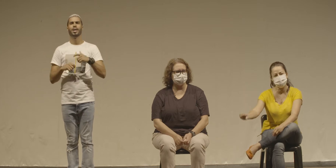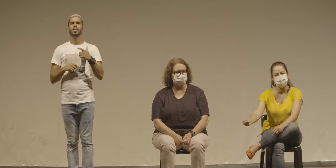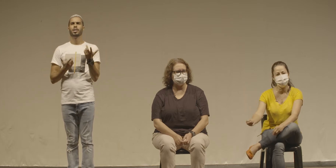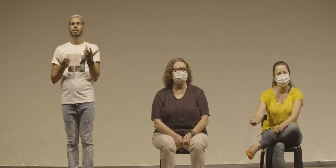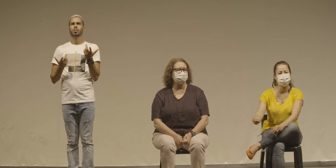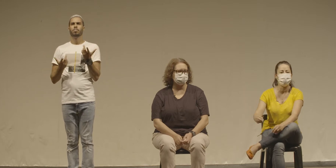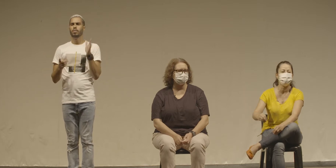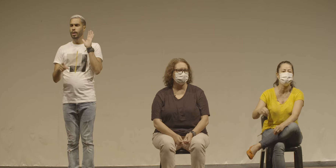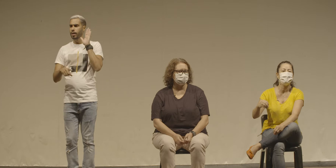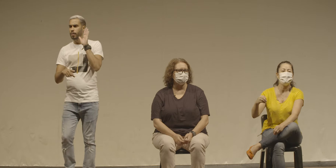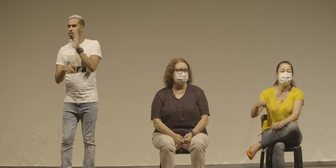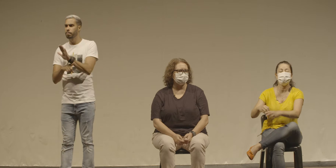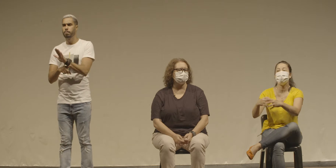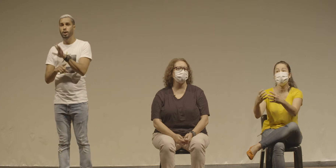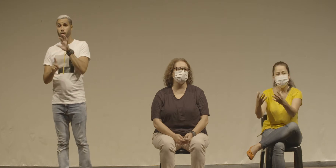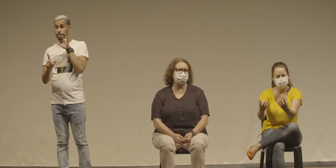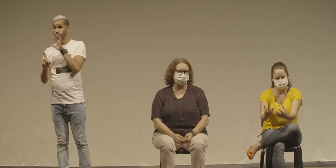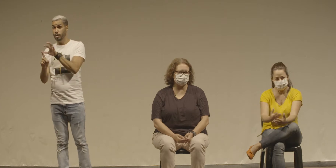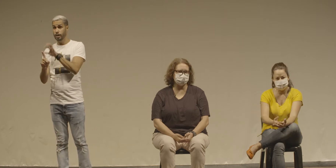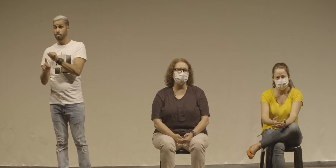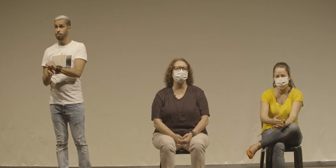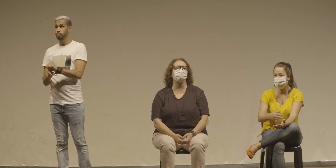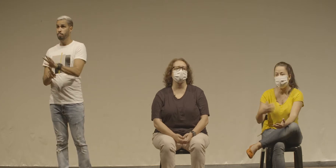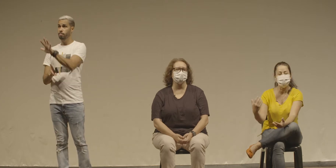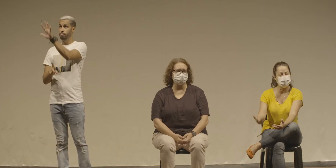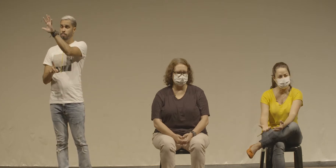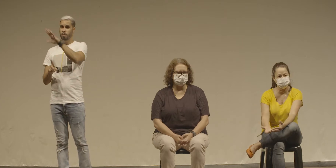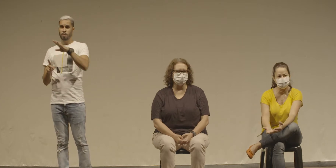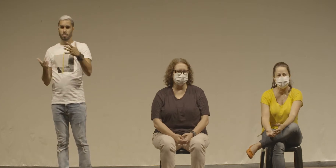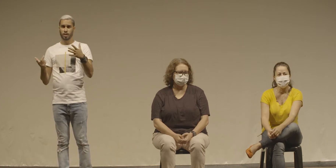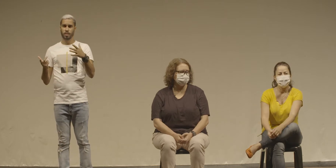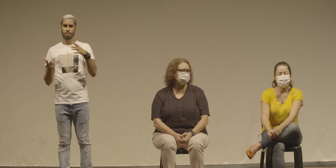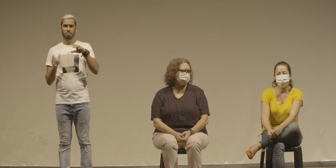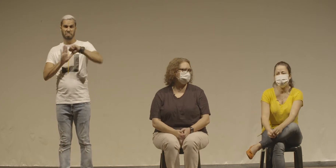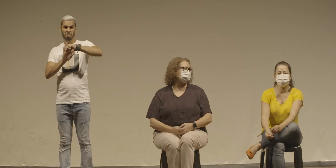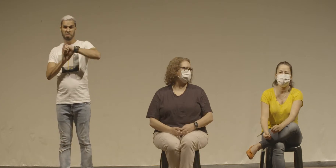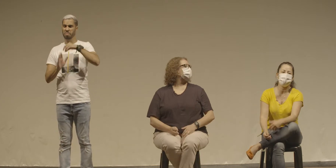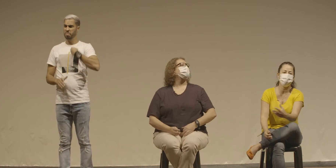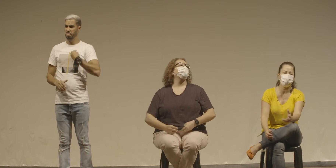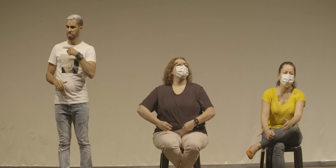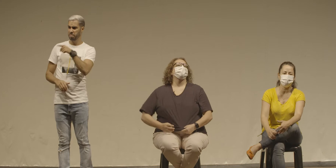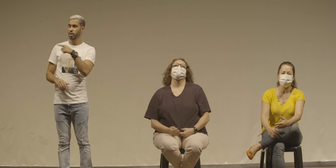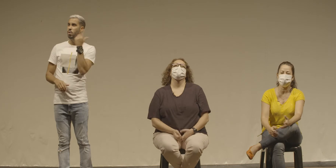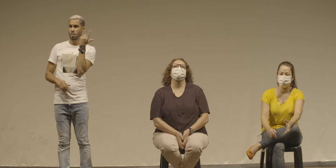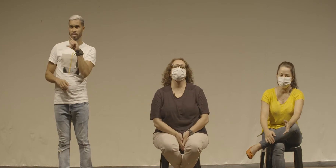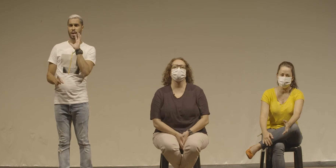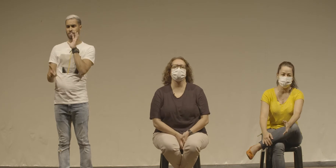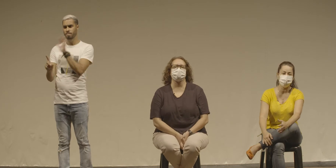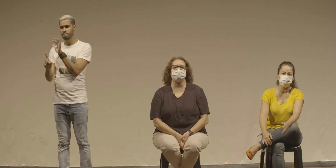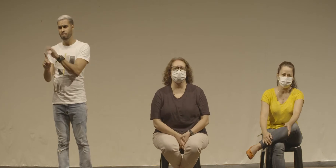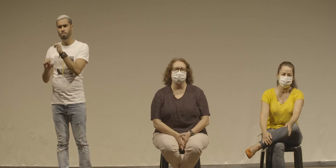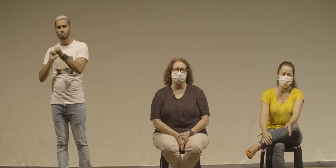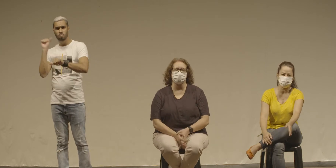uma comunidade criminosa, diminuir a criminalidade de qualquer lugar. Isso não é um achismo, são